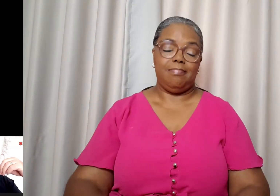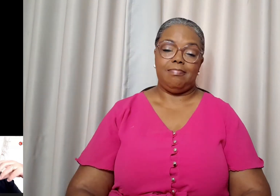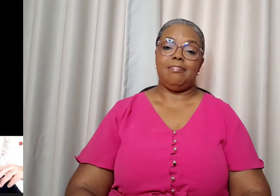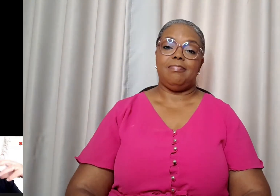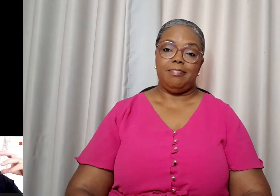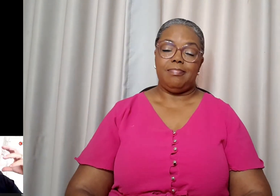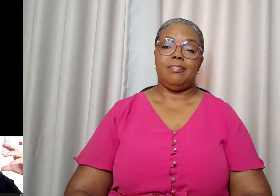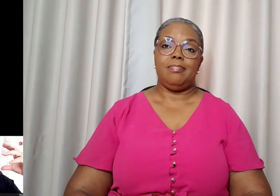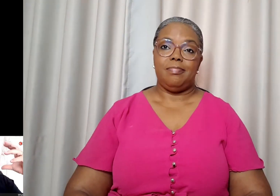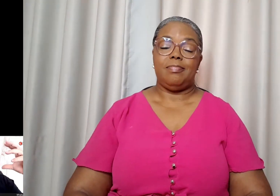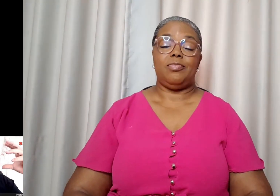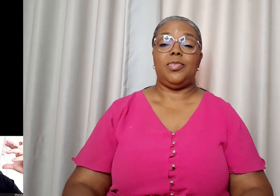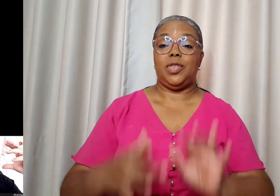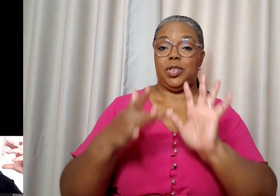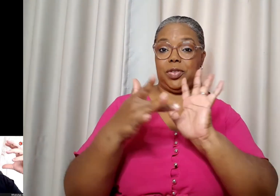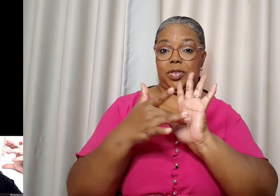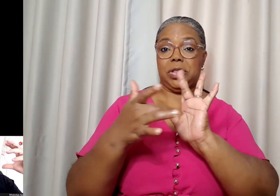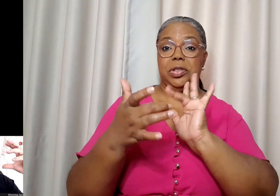simplesmente